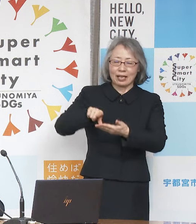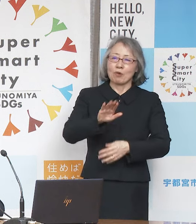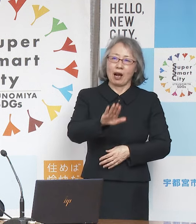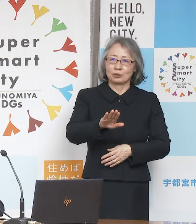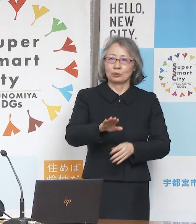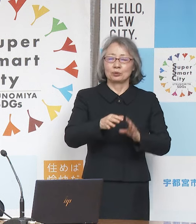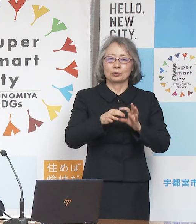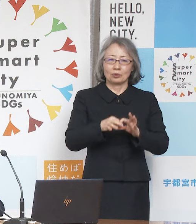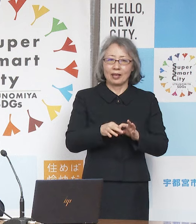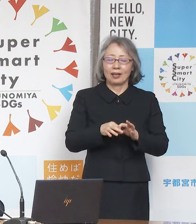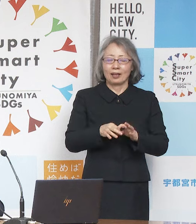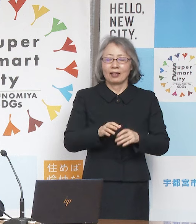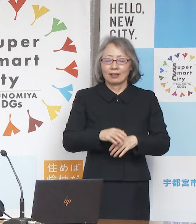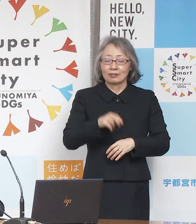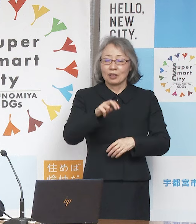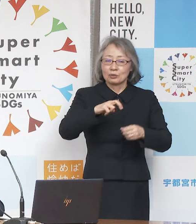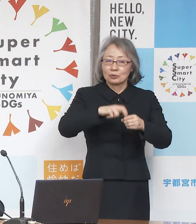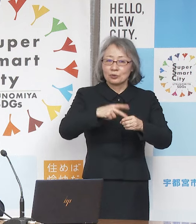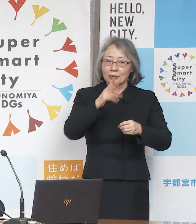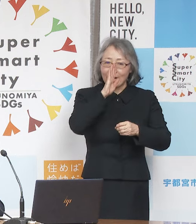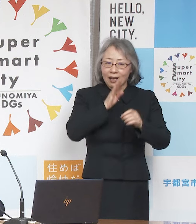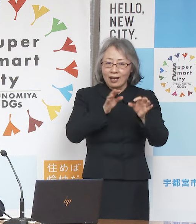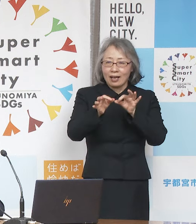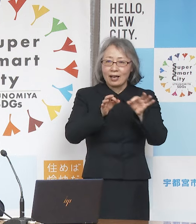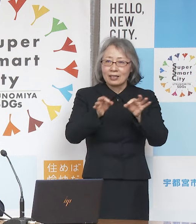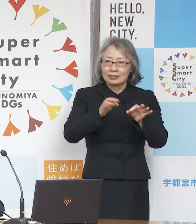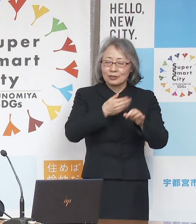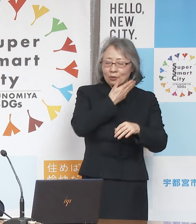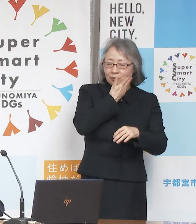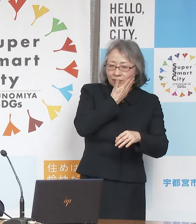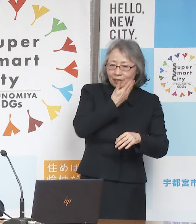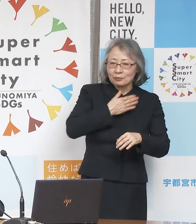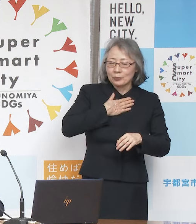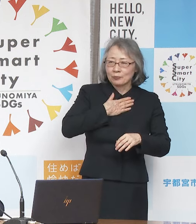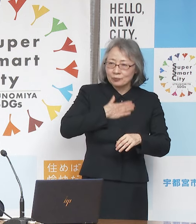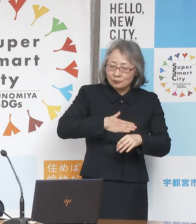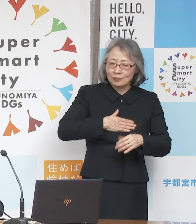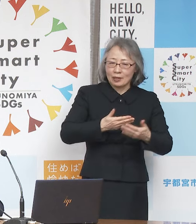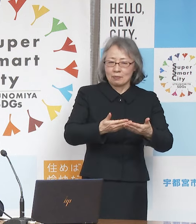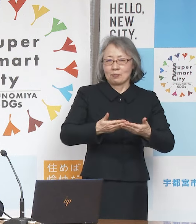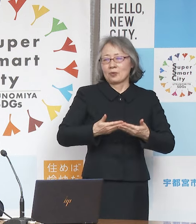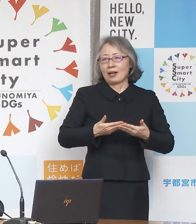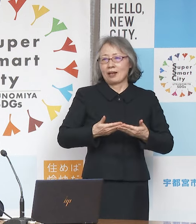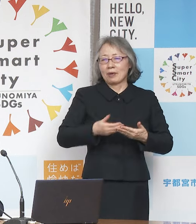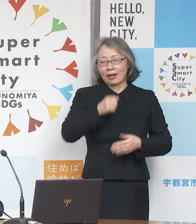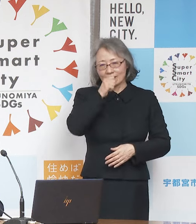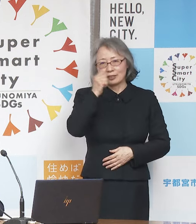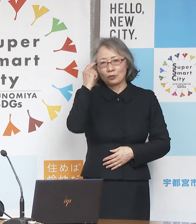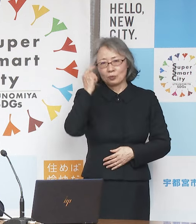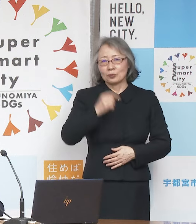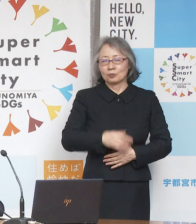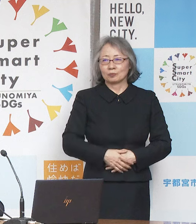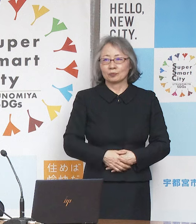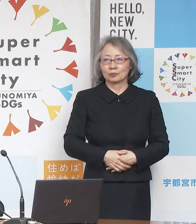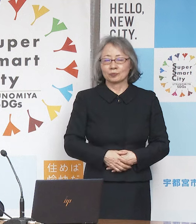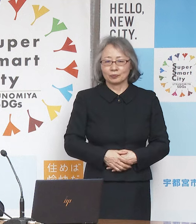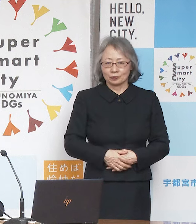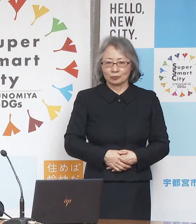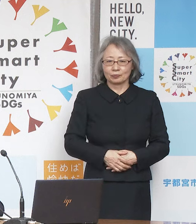でまそこでえ宇都宮市場のあの重要性ってのを何気なく知っていただければいいなと思いますね